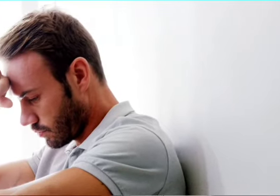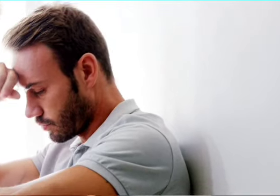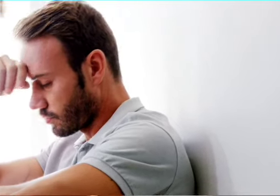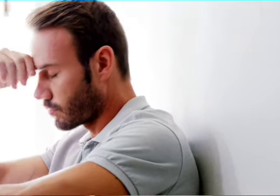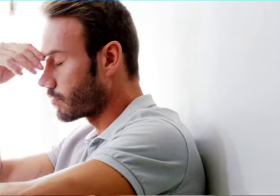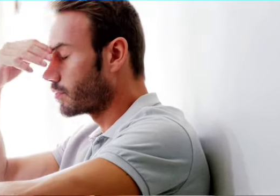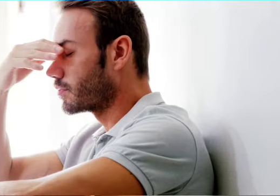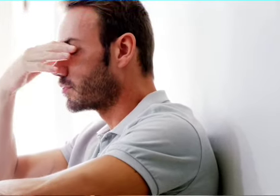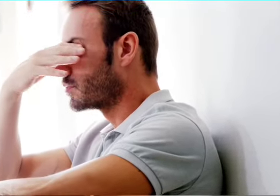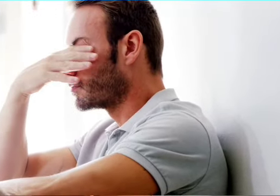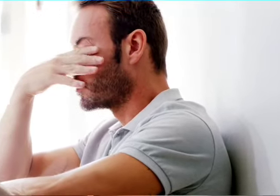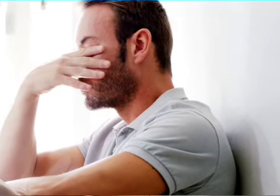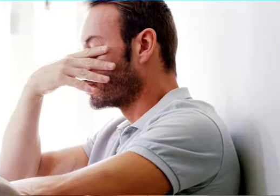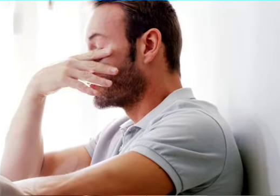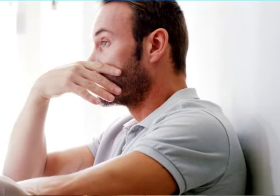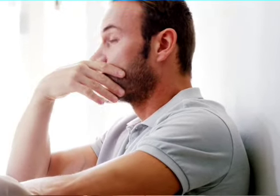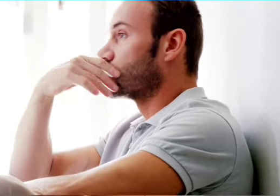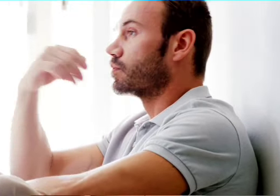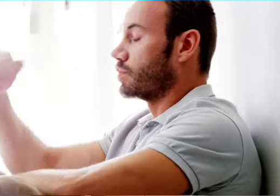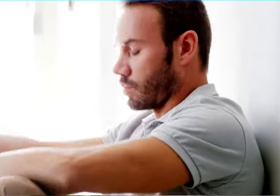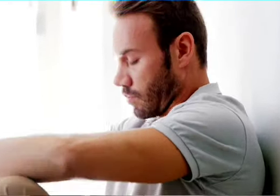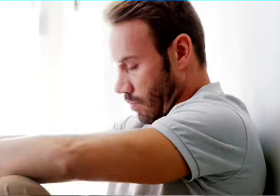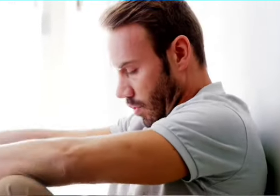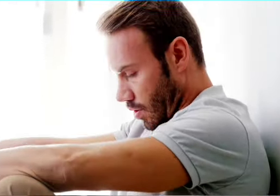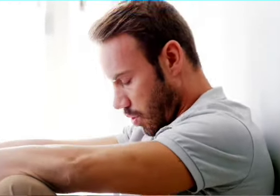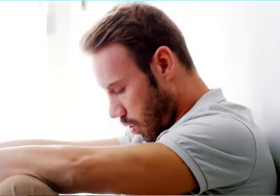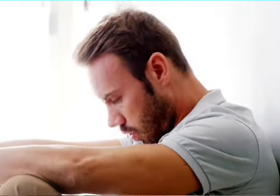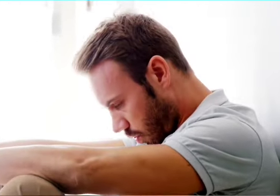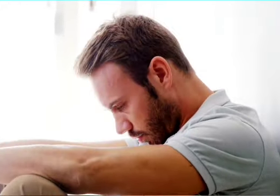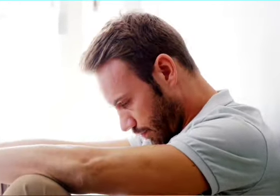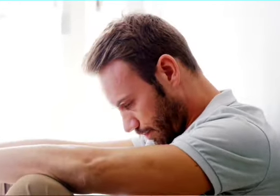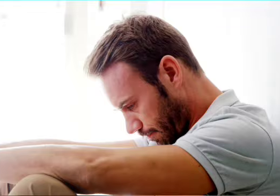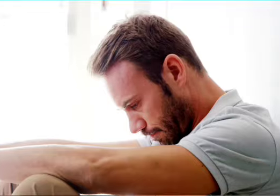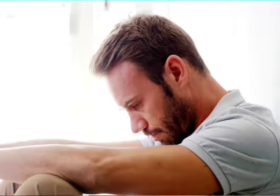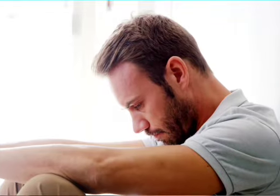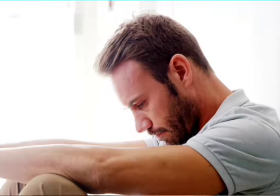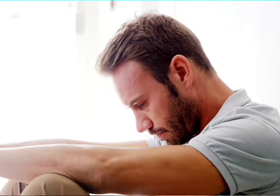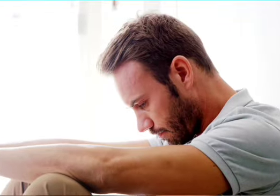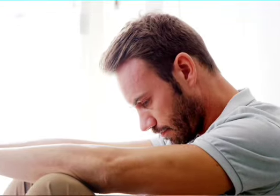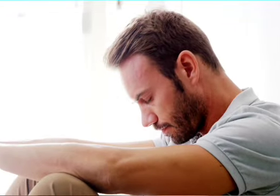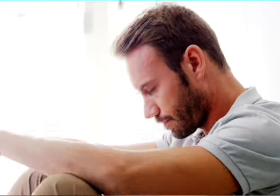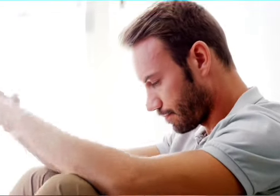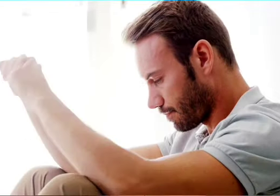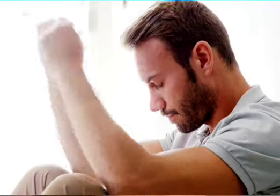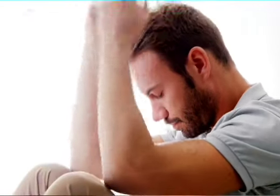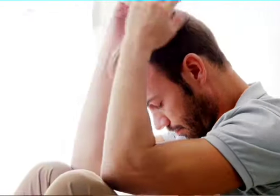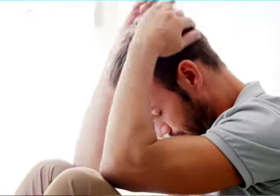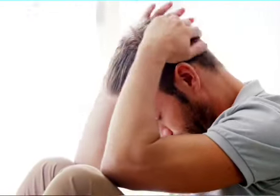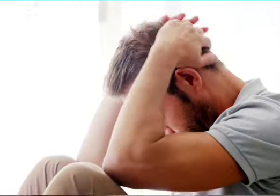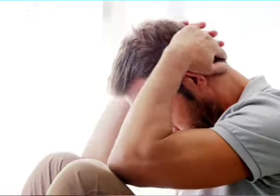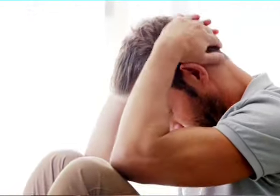Mewako amekuwa ni changamoto kwenye maisha yako Mkewako amekuwa ni changamoto kwenye maisha yako